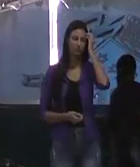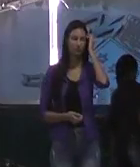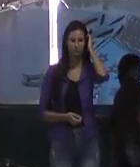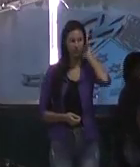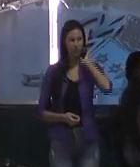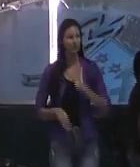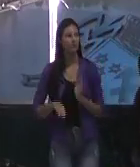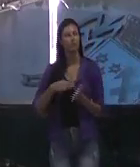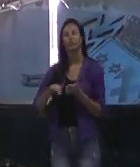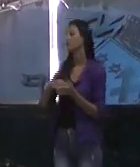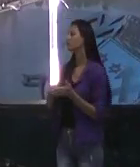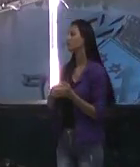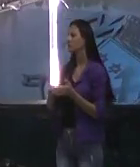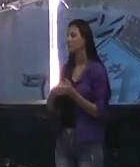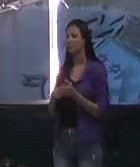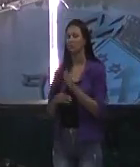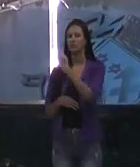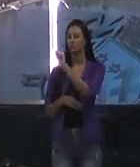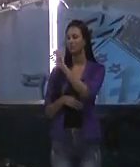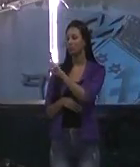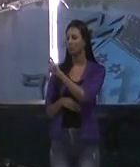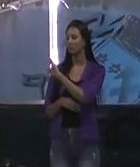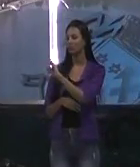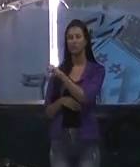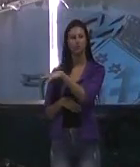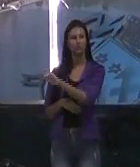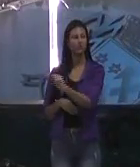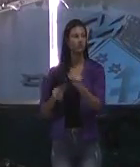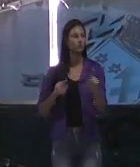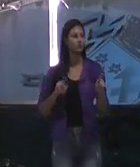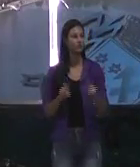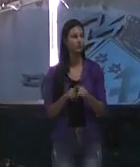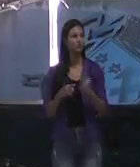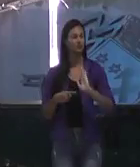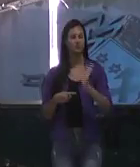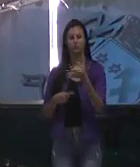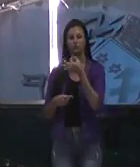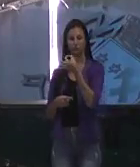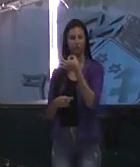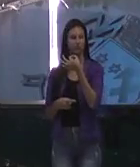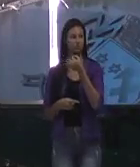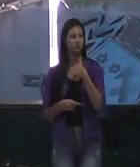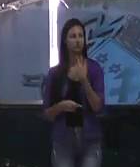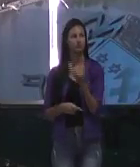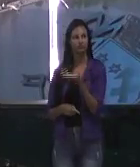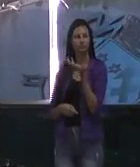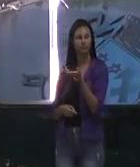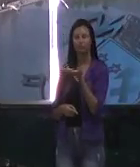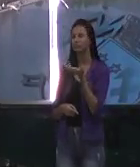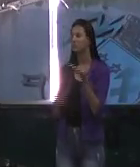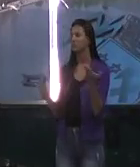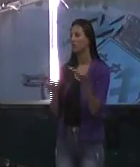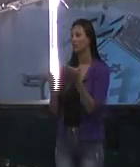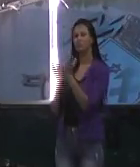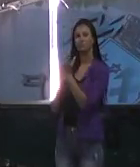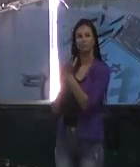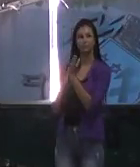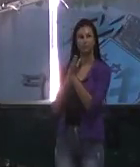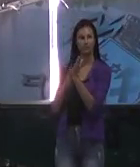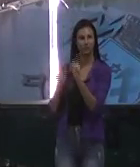secretário de Fazenda, senhor Adriano, ao qual eu quero